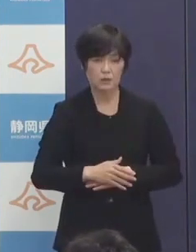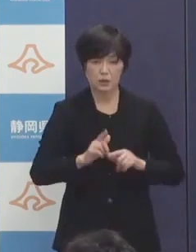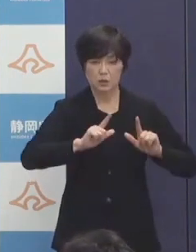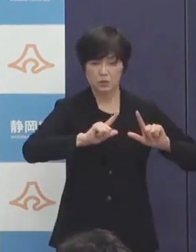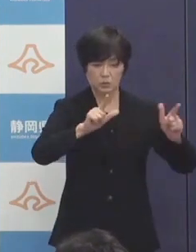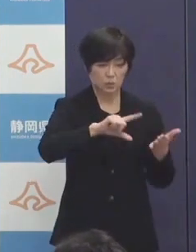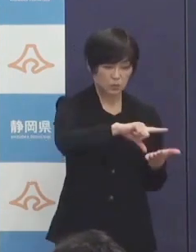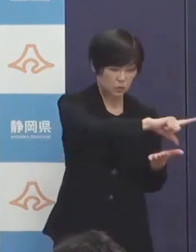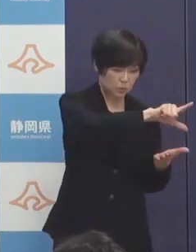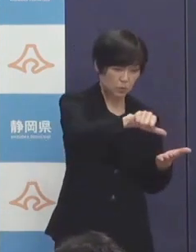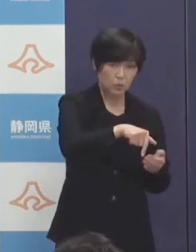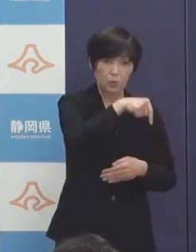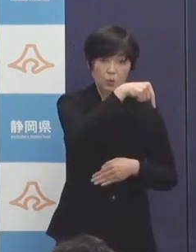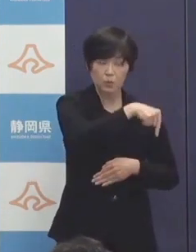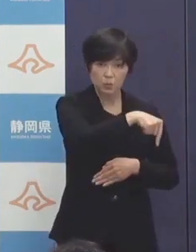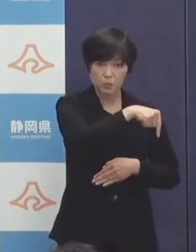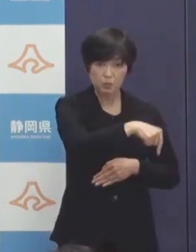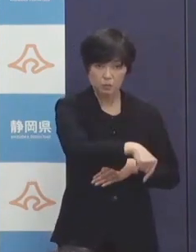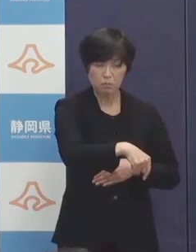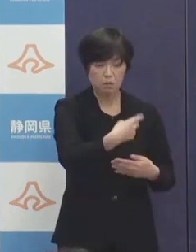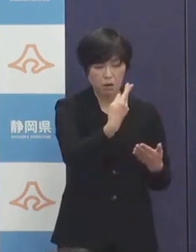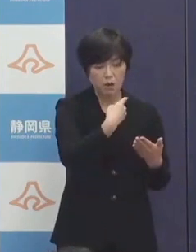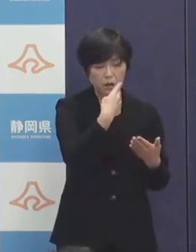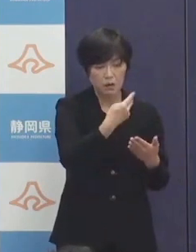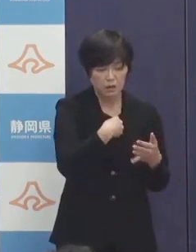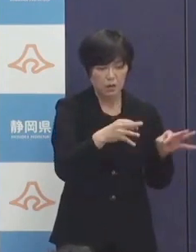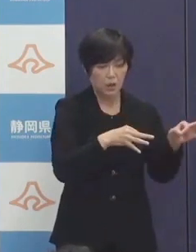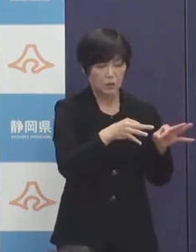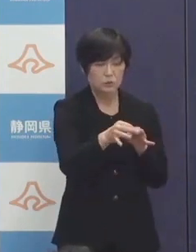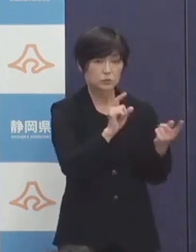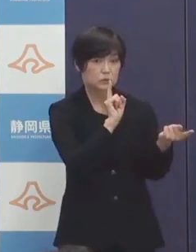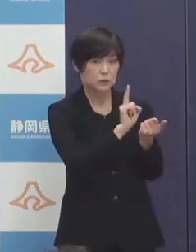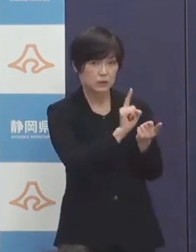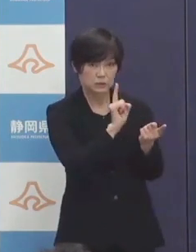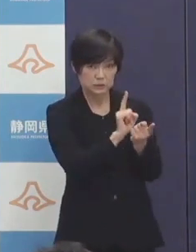京都など首都圏におきましては飲食店に対し、